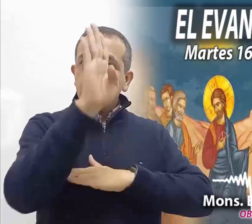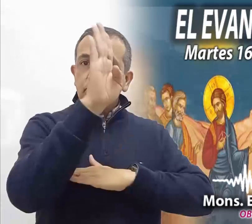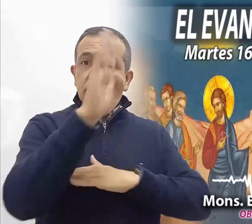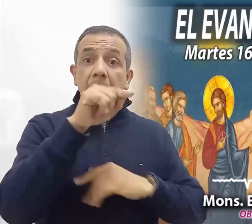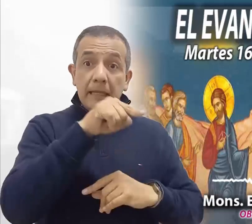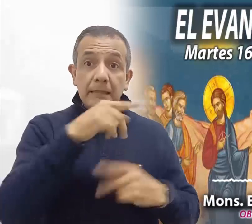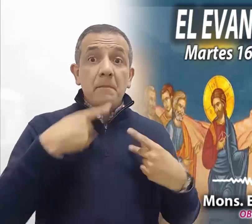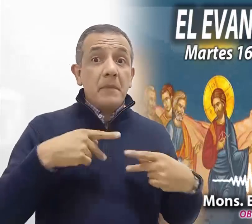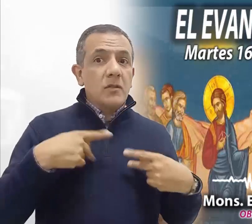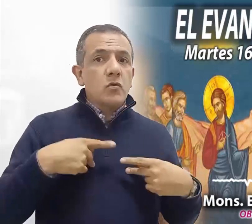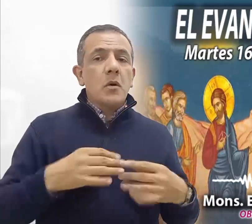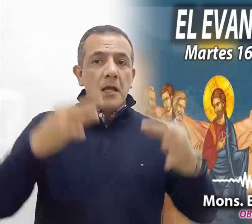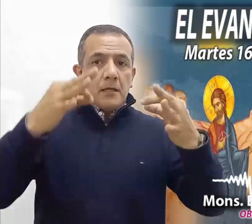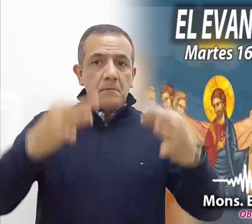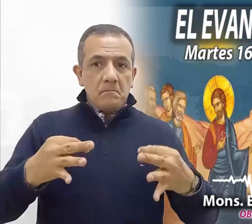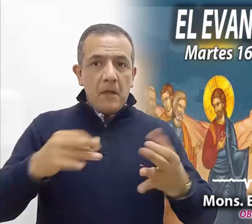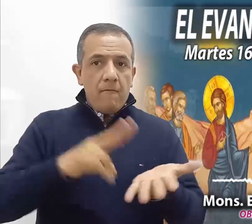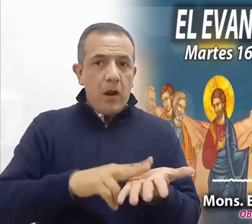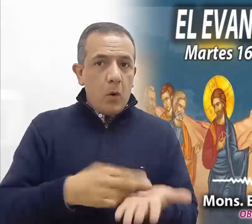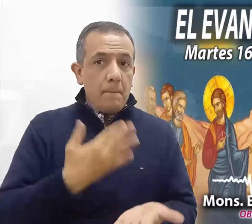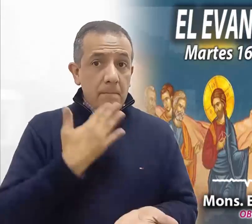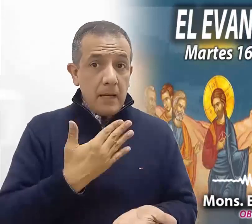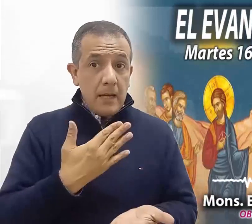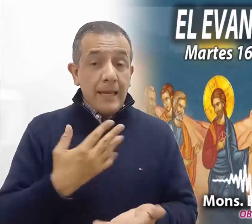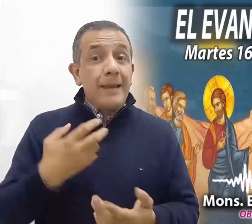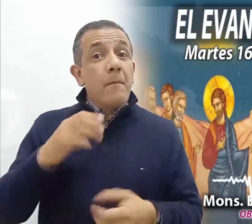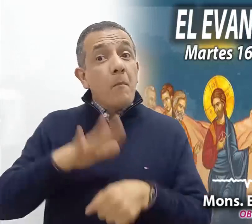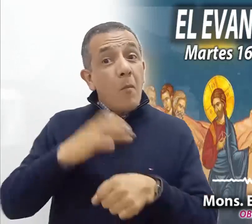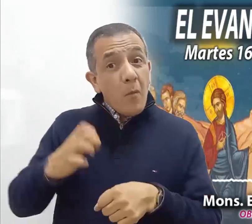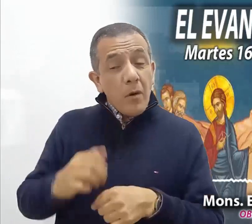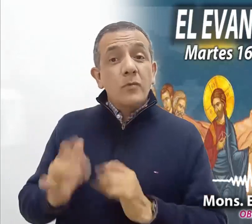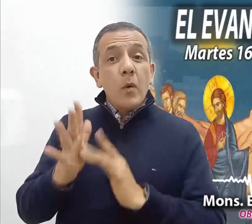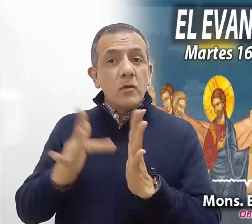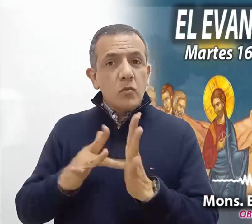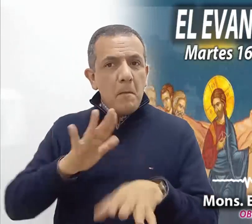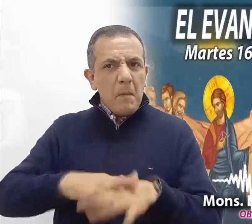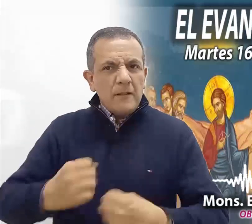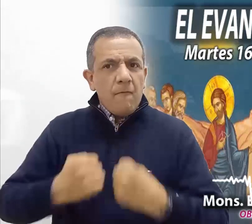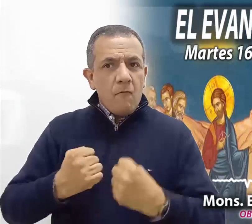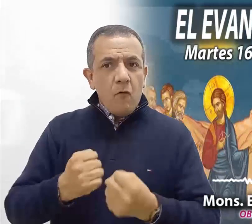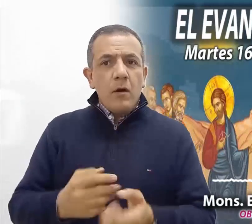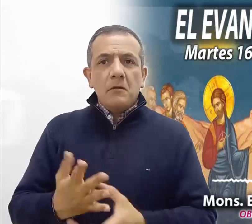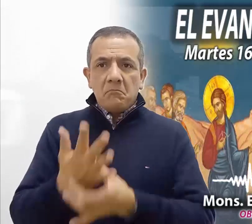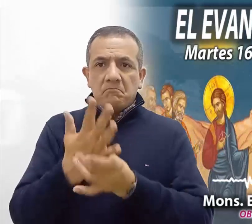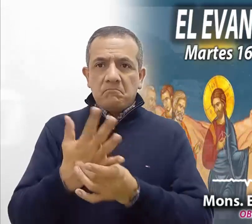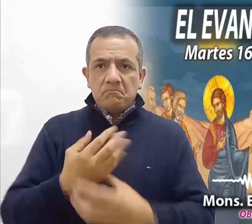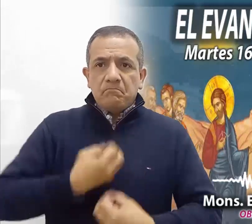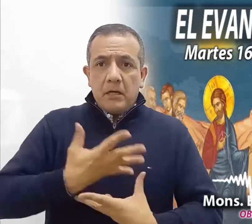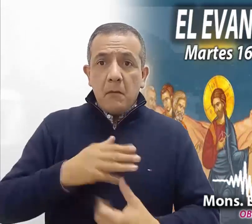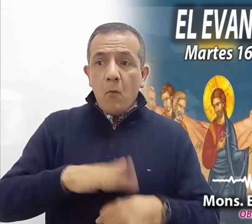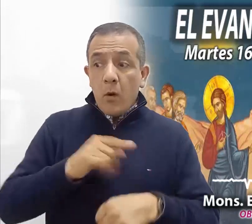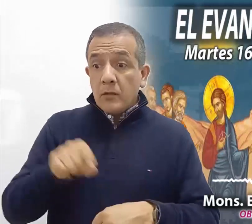todavía se hace más fuerte su declaración. De ahí la sorpresa de Pedro y los demás